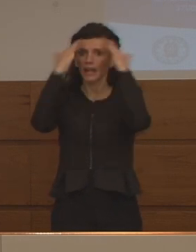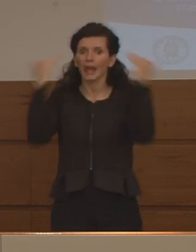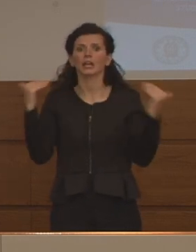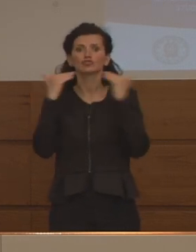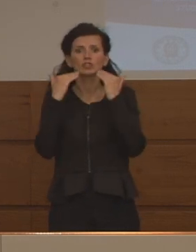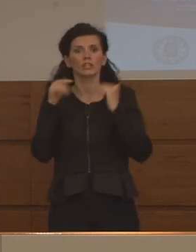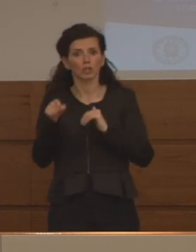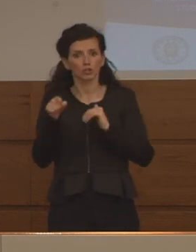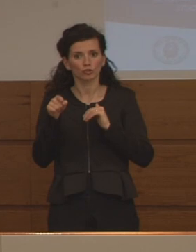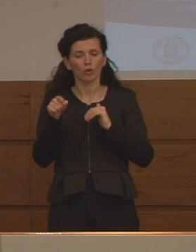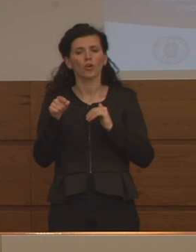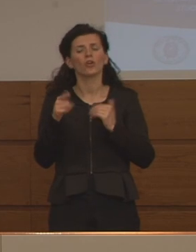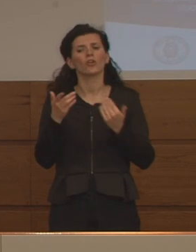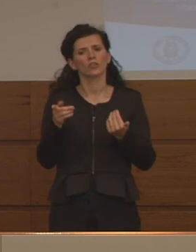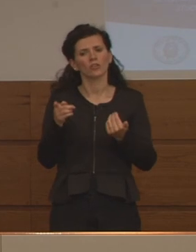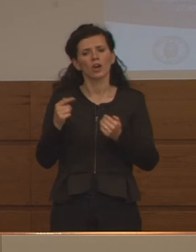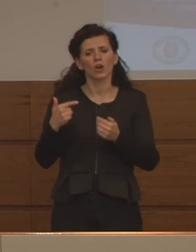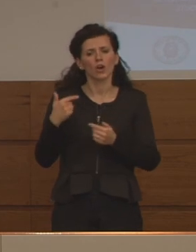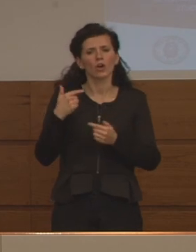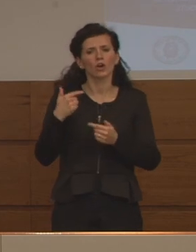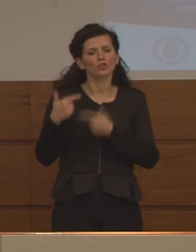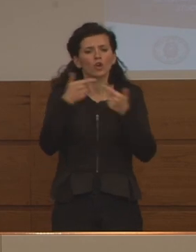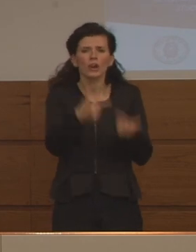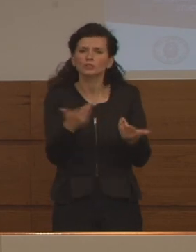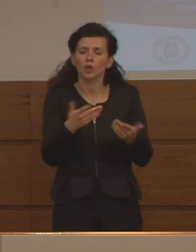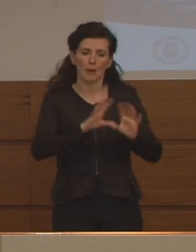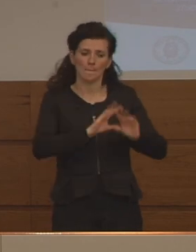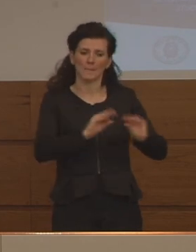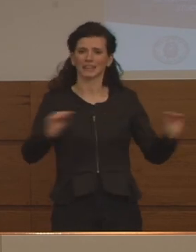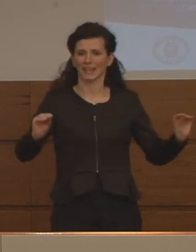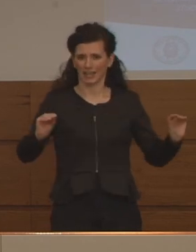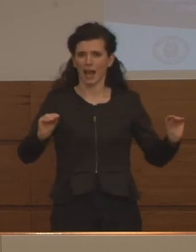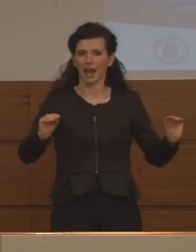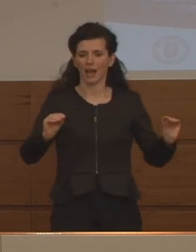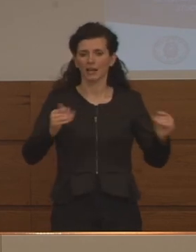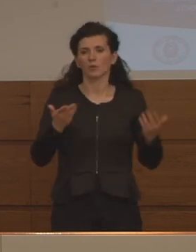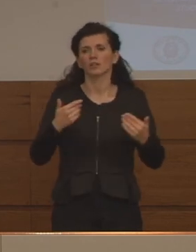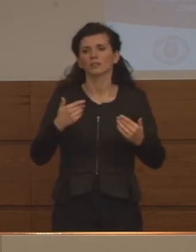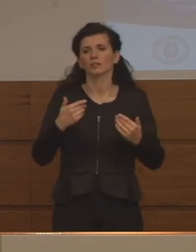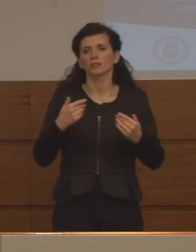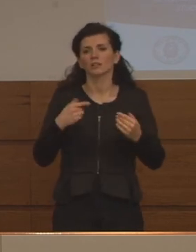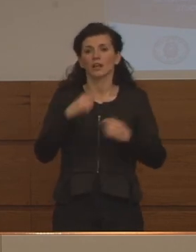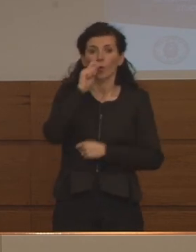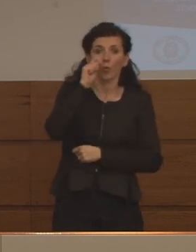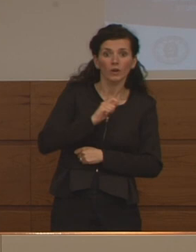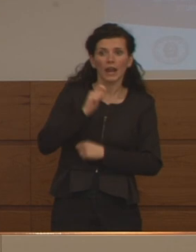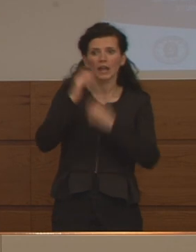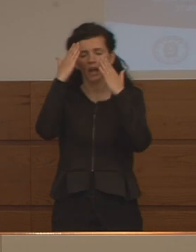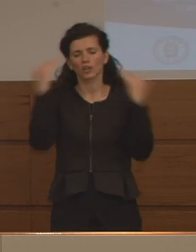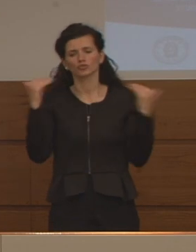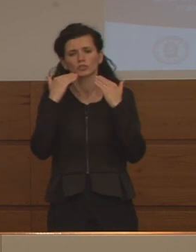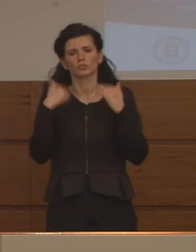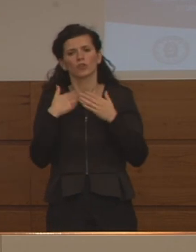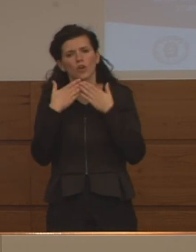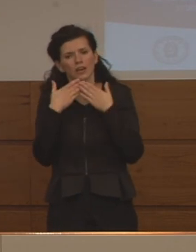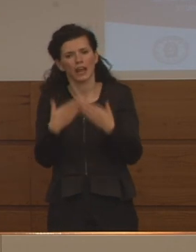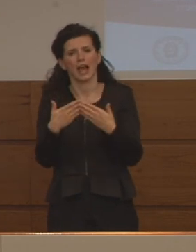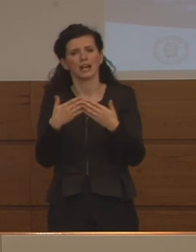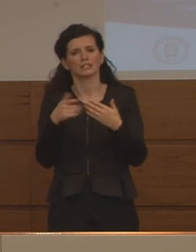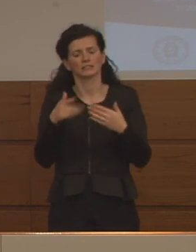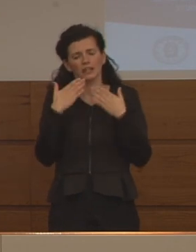ringraziare si tratta di una donazione di materiali voglio ringraziare questi paesi e ucraine l'egitto che si